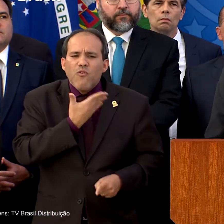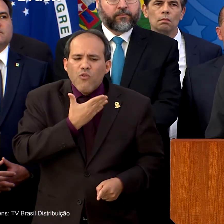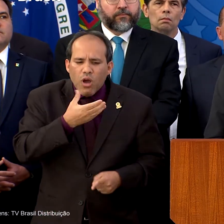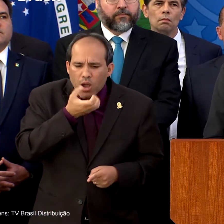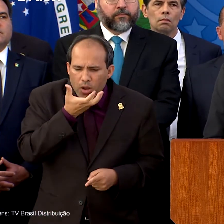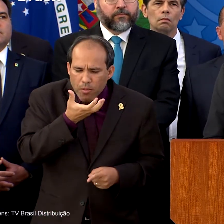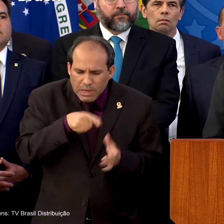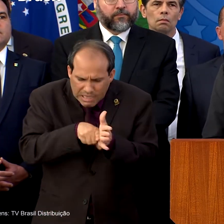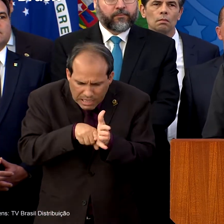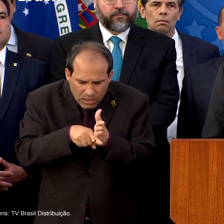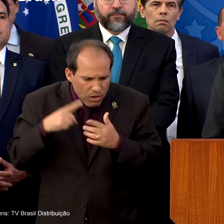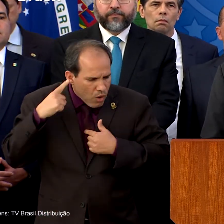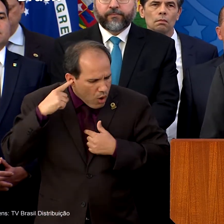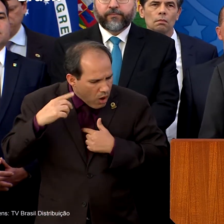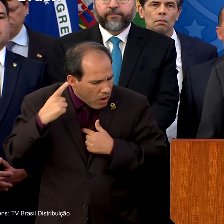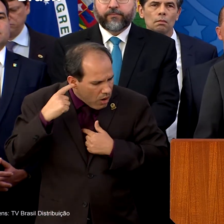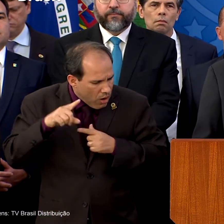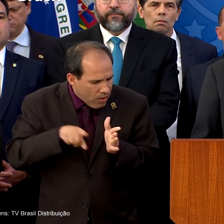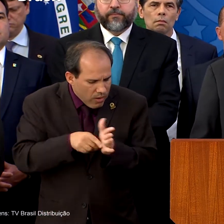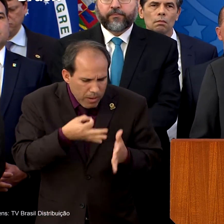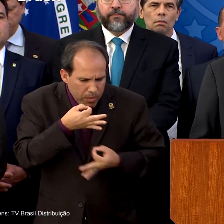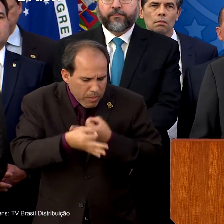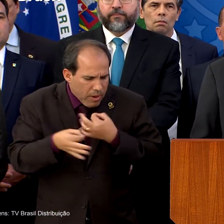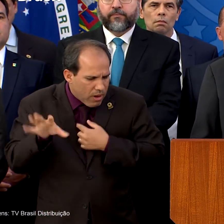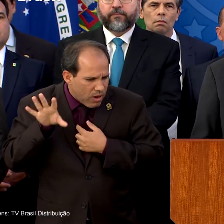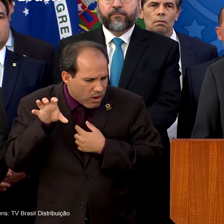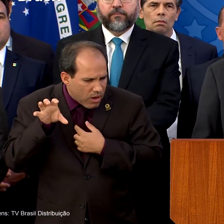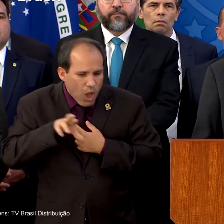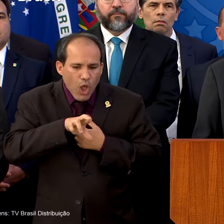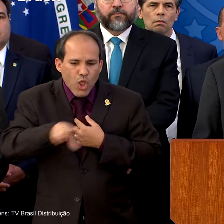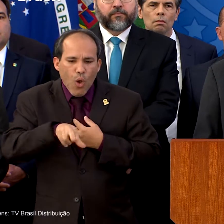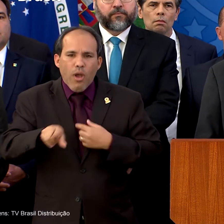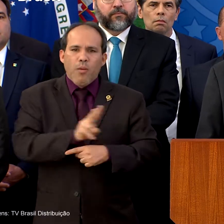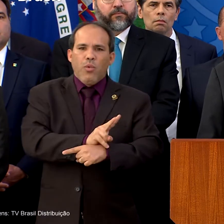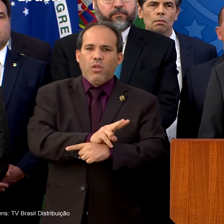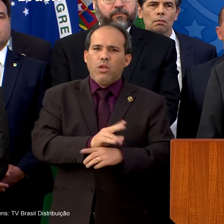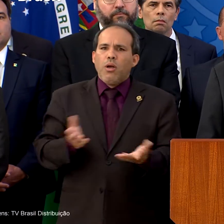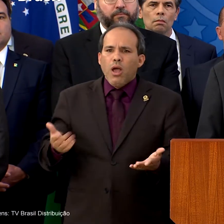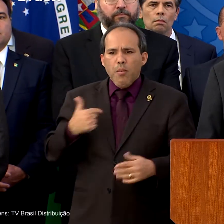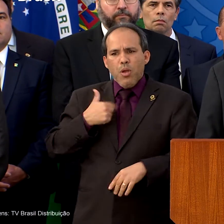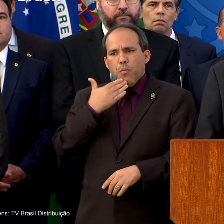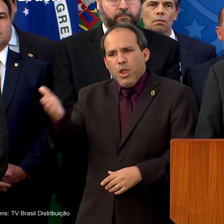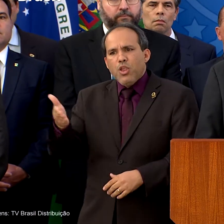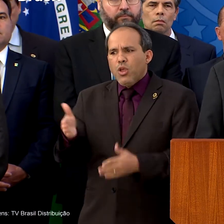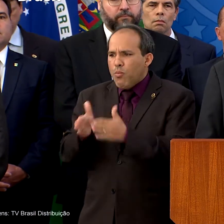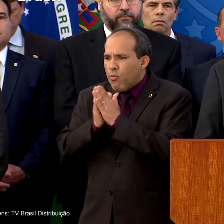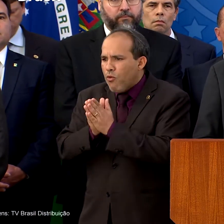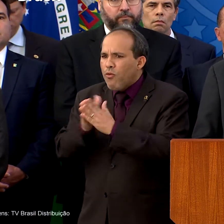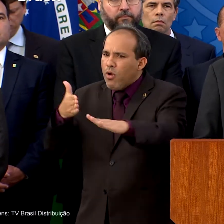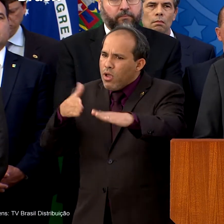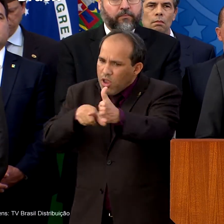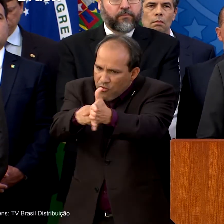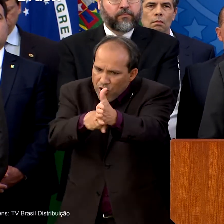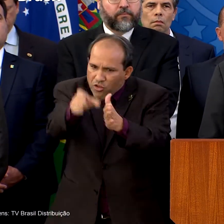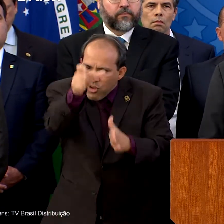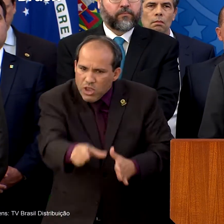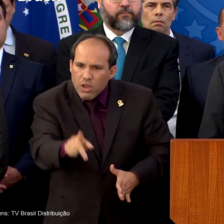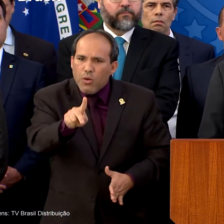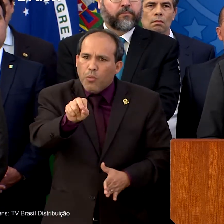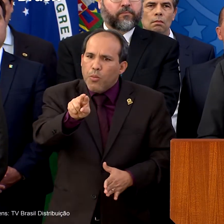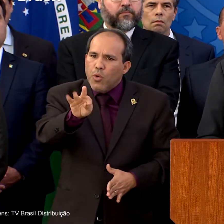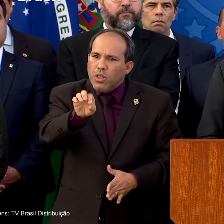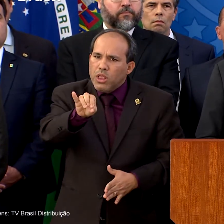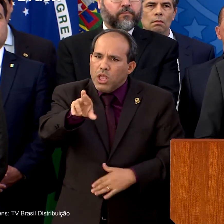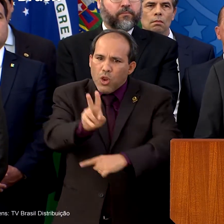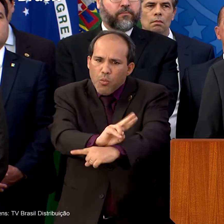em questão será que interfere na polícia federal exigir uma investigação sobre esse porteiro o que aconteceu com ele